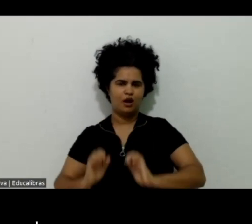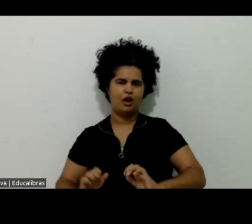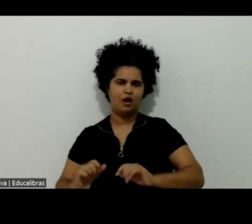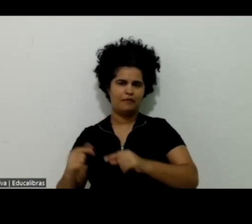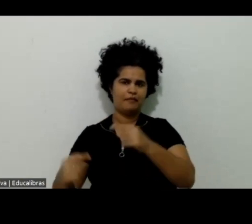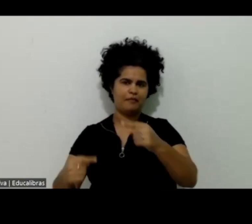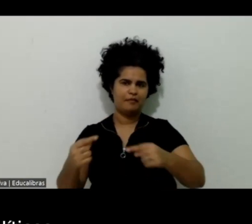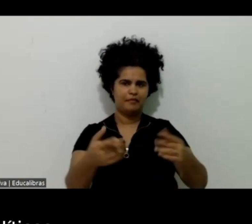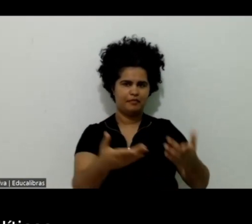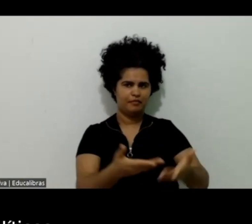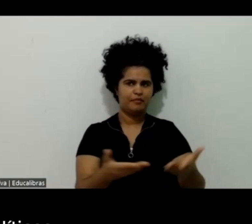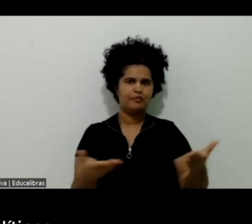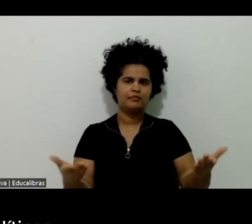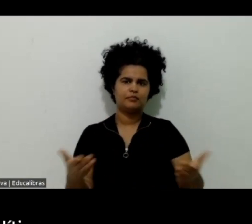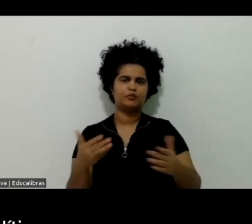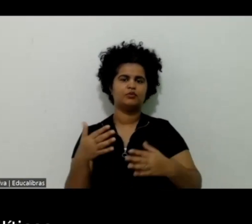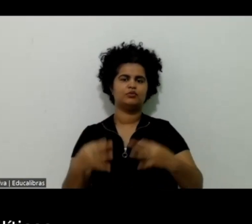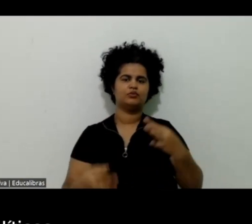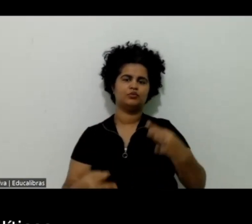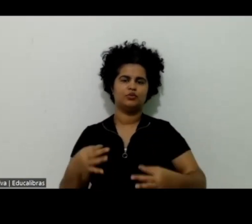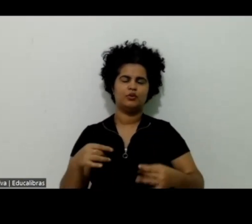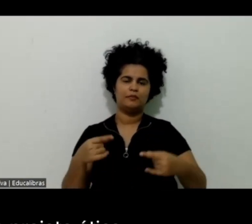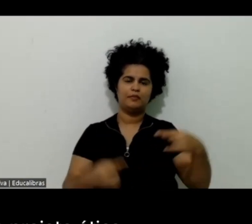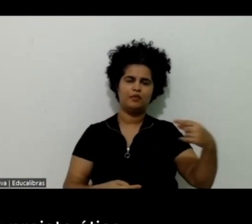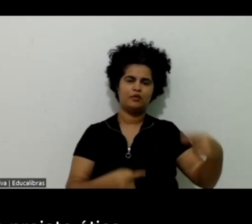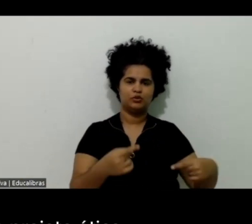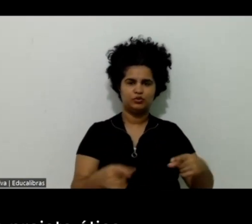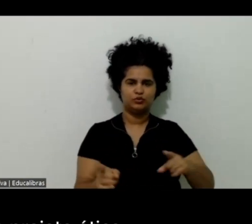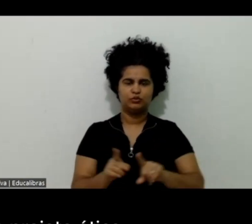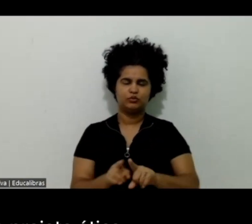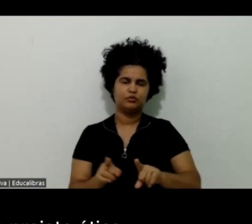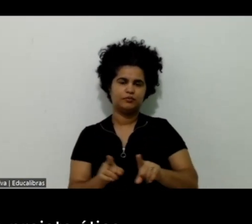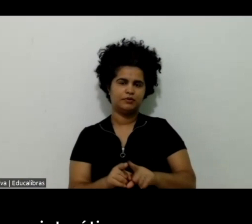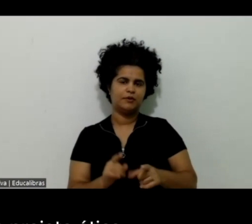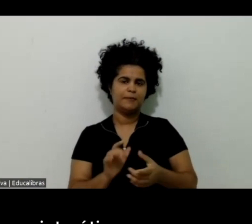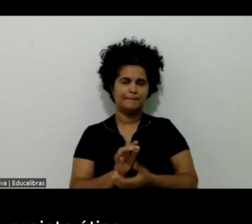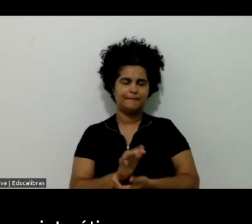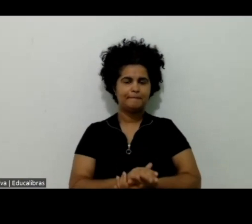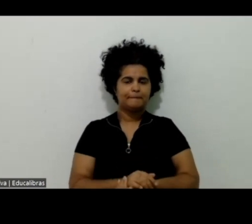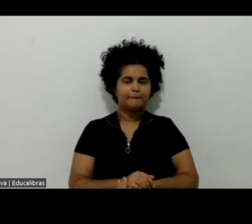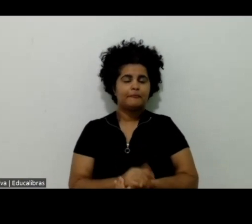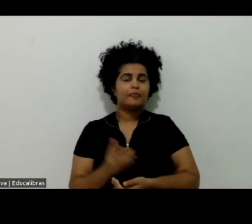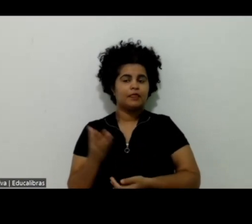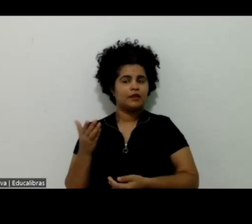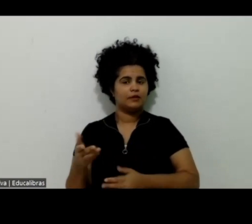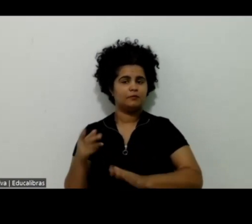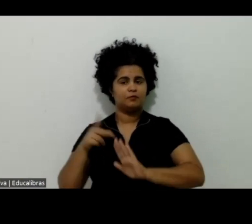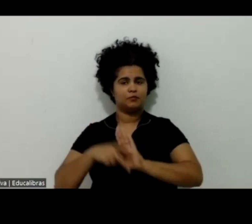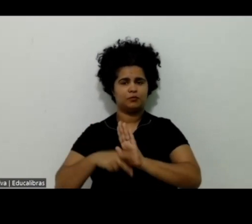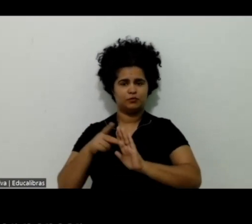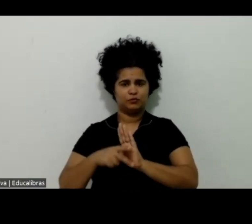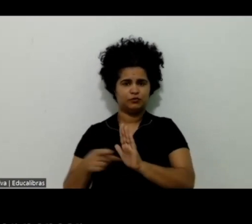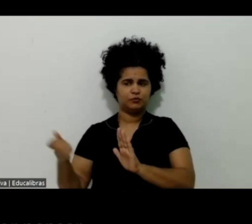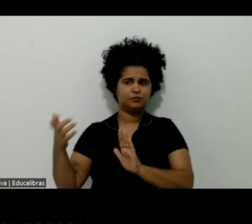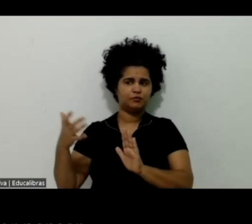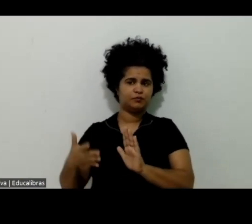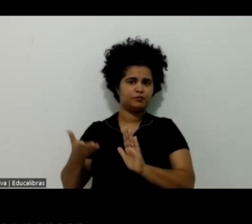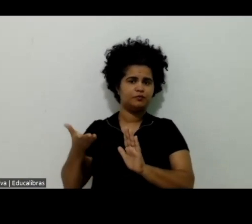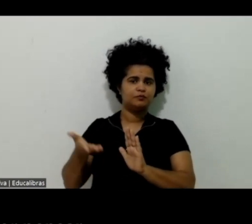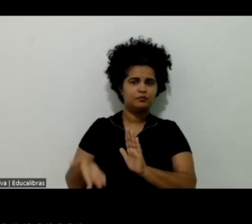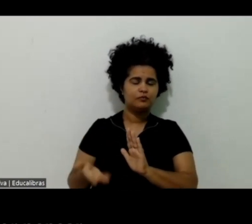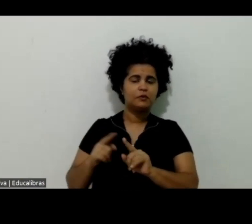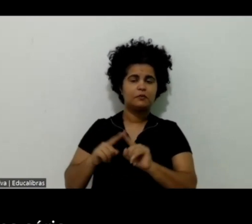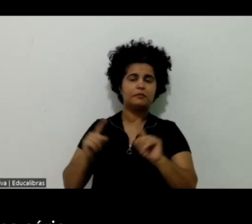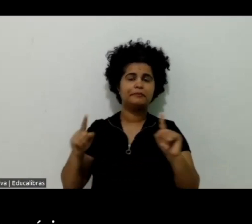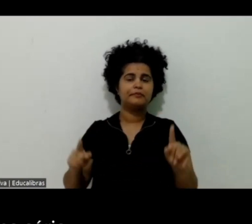outros elementos jurídicos e políticos, né, que conformam esse projeto ético-político, né? Mas se a gente for